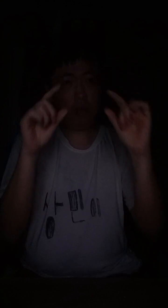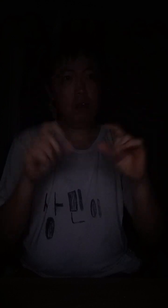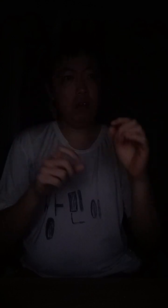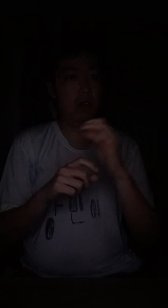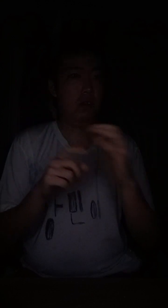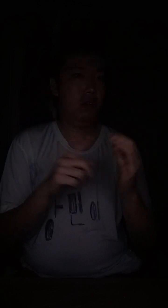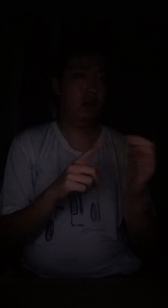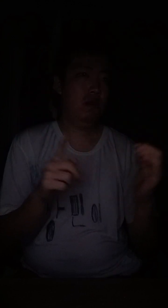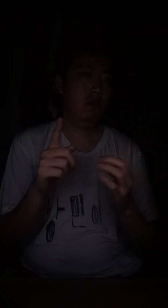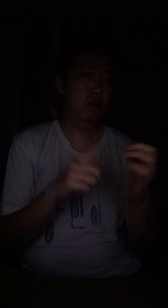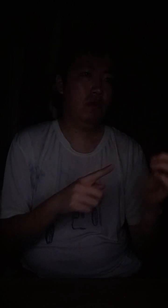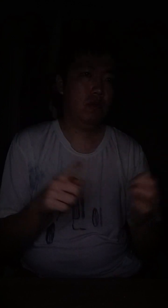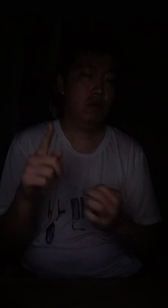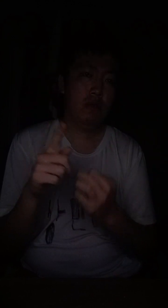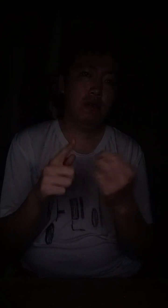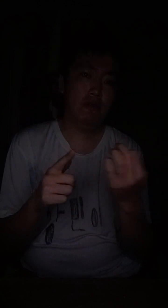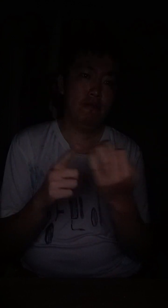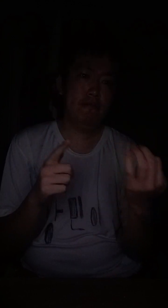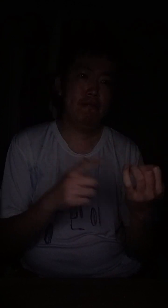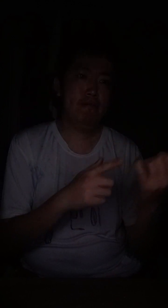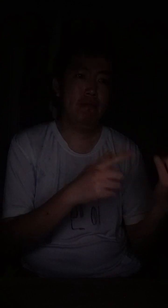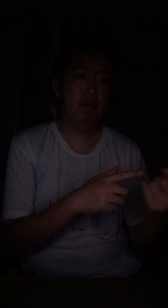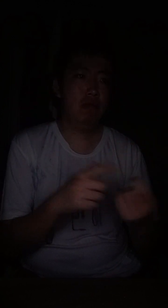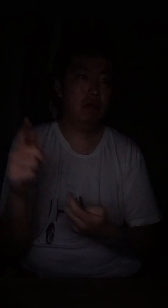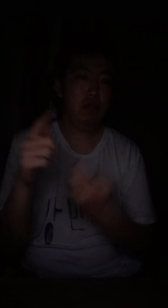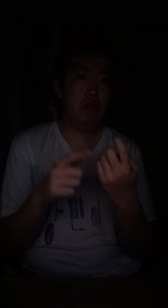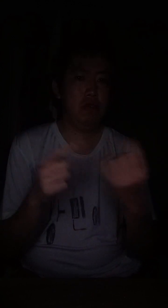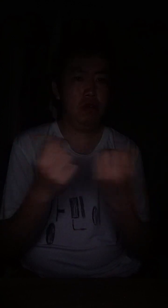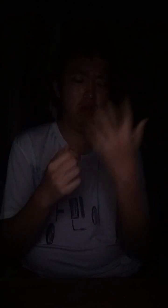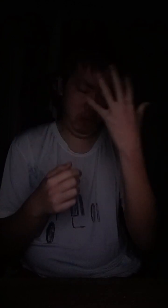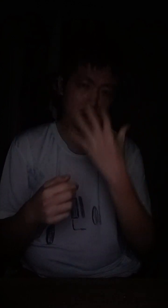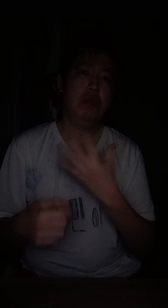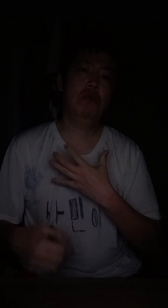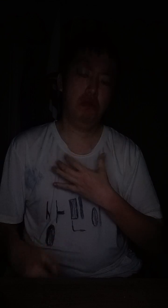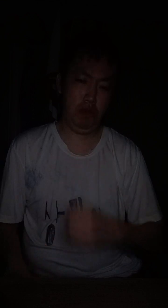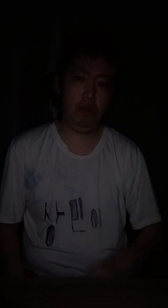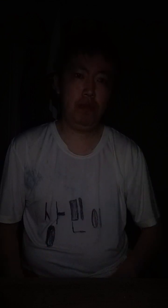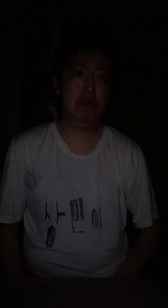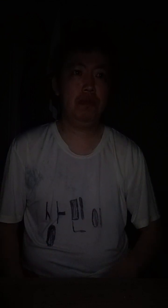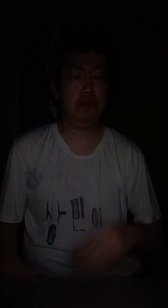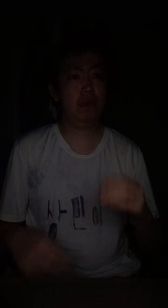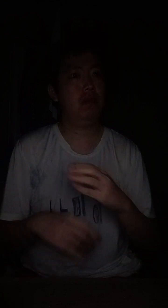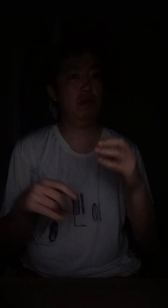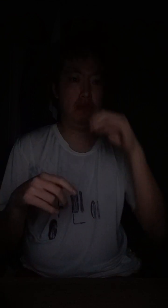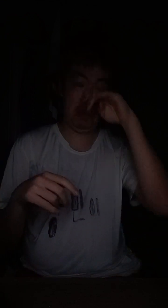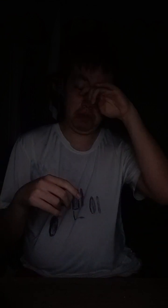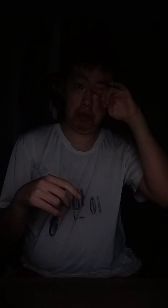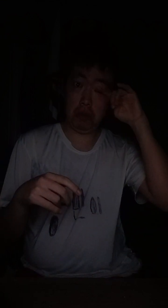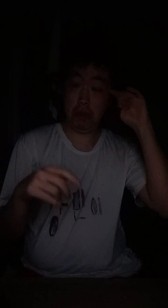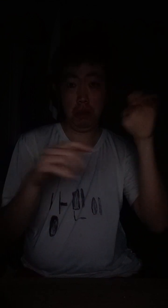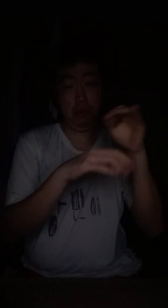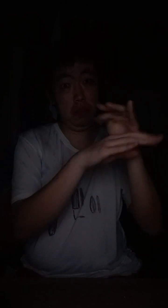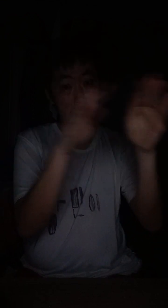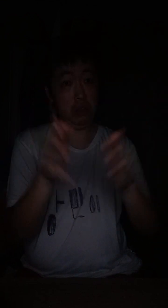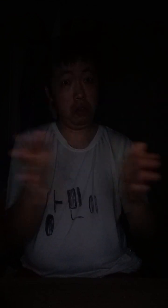것도 좀 보고 뭐 좀 더 걱정이 많이 되죠. 하지만 관련 산업이 위축될 수 있는 만큼 특수 카메라의